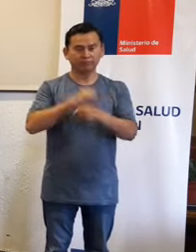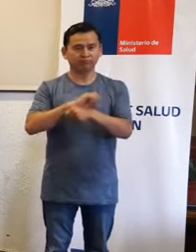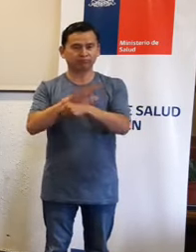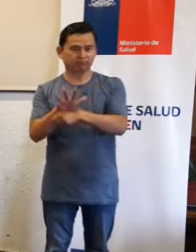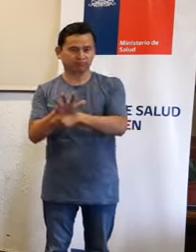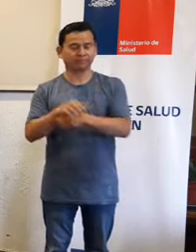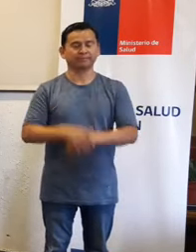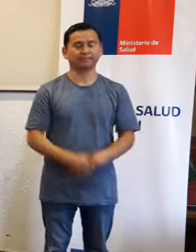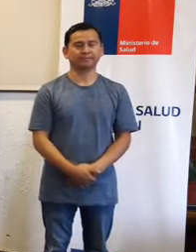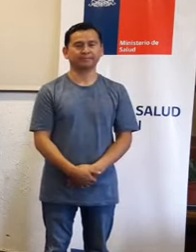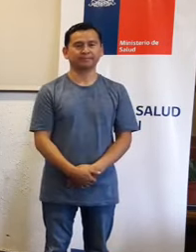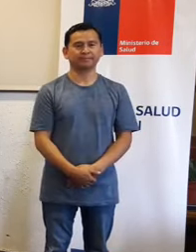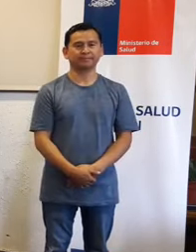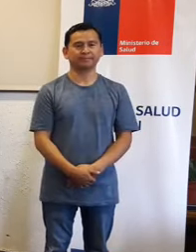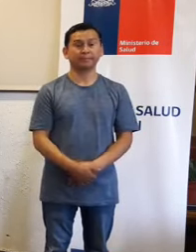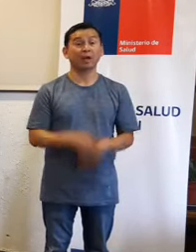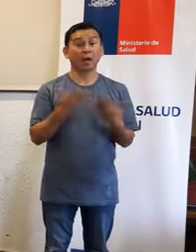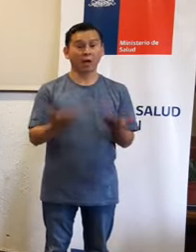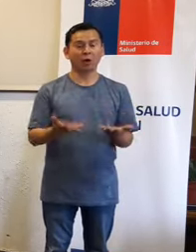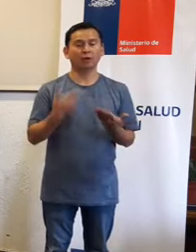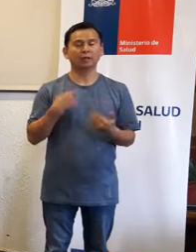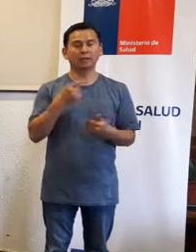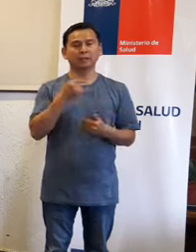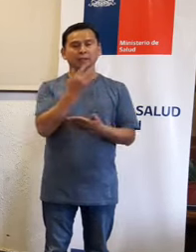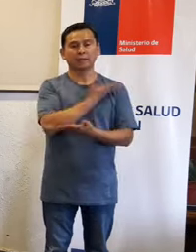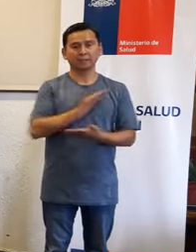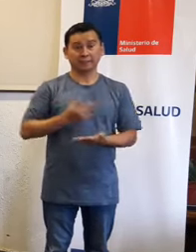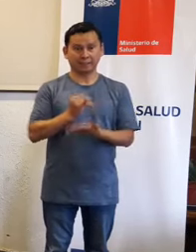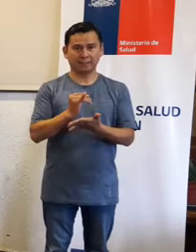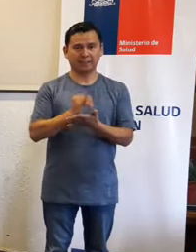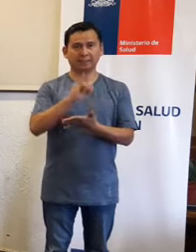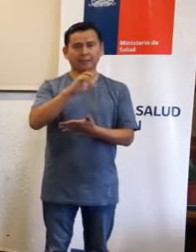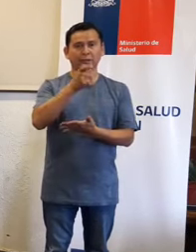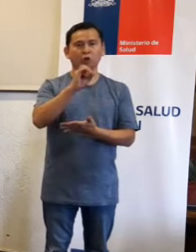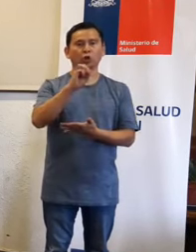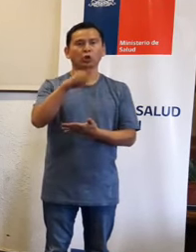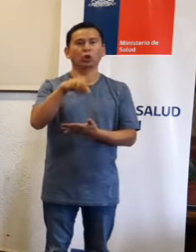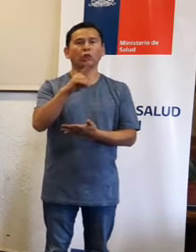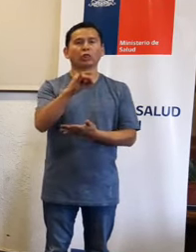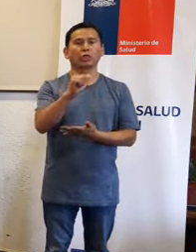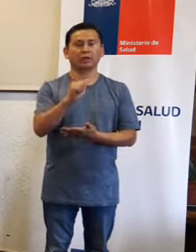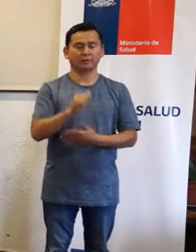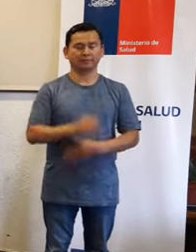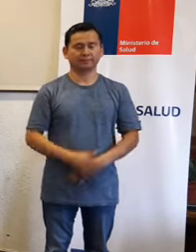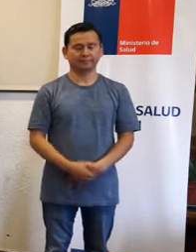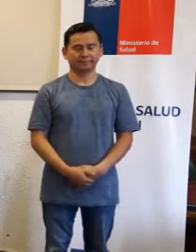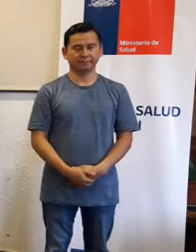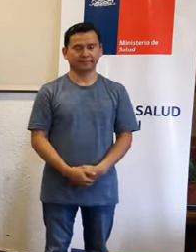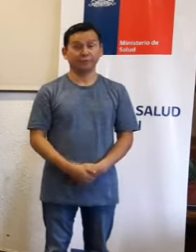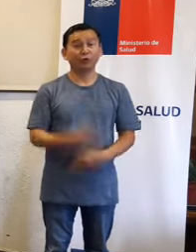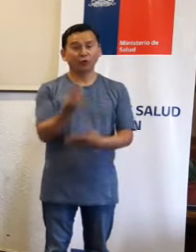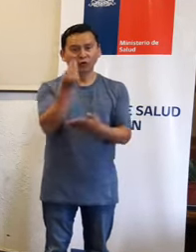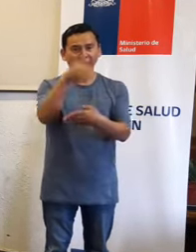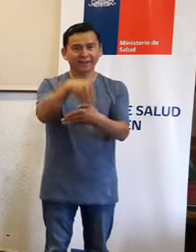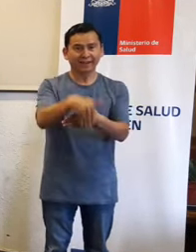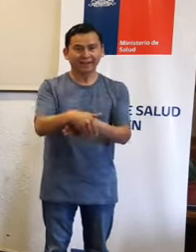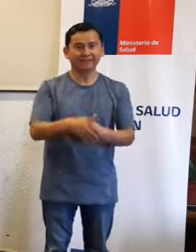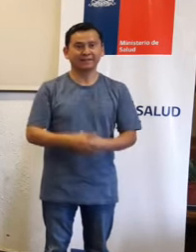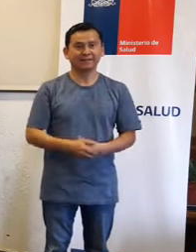COVID-19. Dejamos con ustedes a nuestra Intendente Regional, la señora Yoconda Navarrete Arrabia. Muy buenas